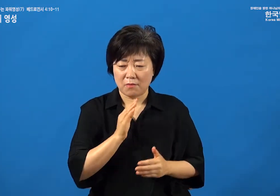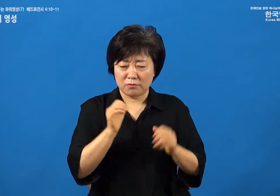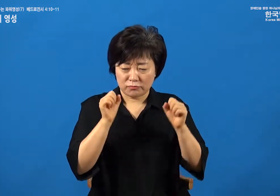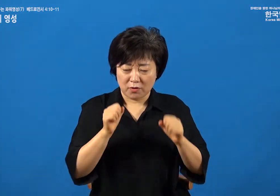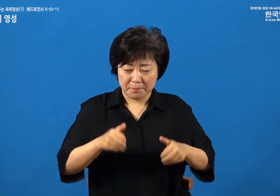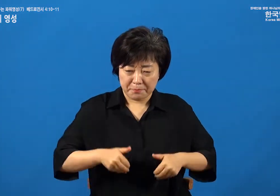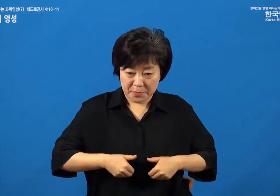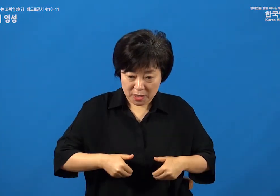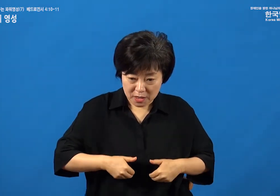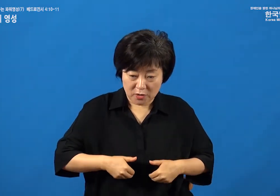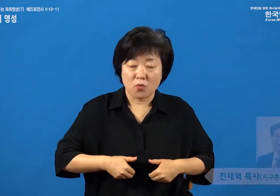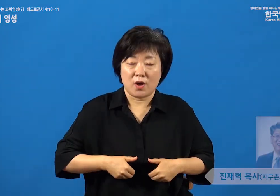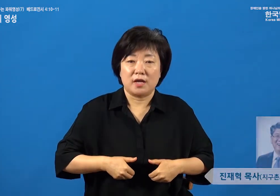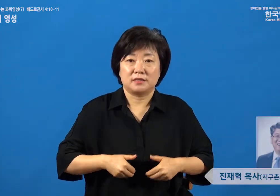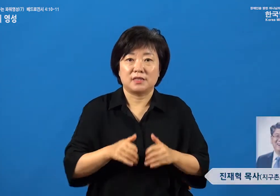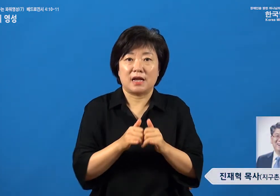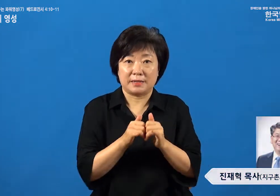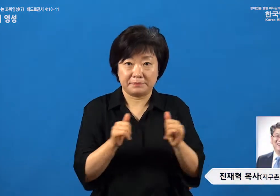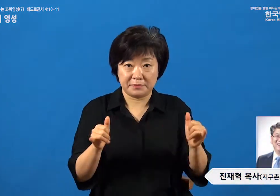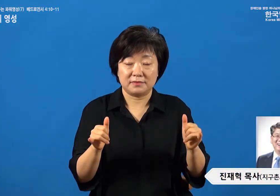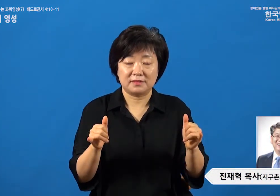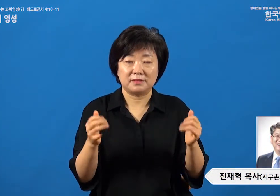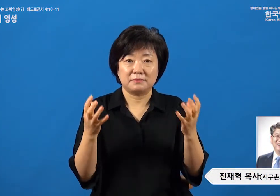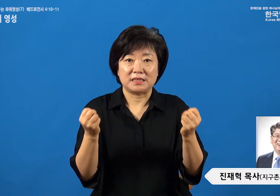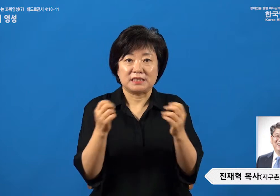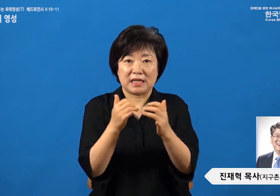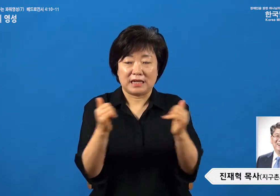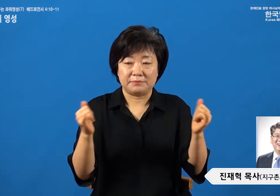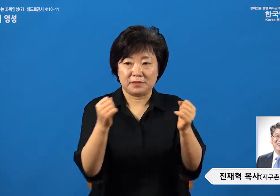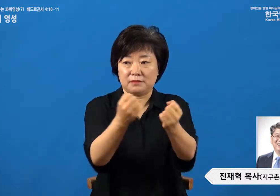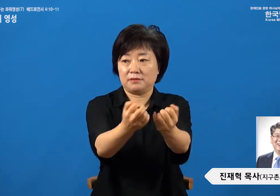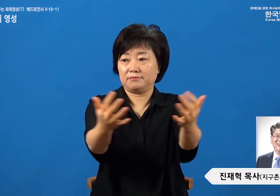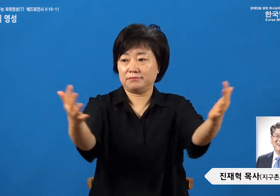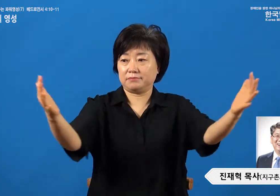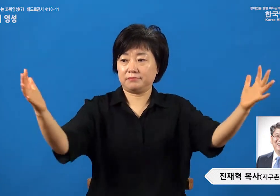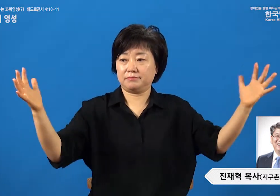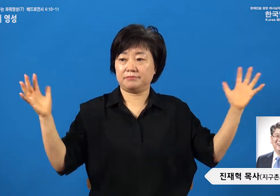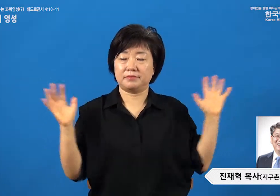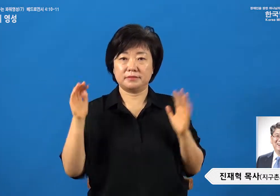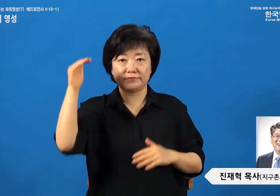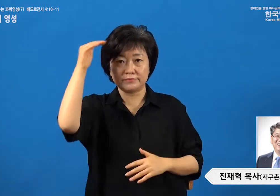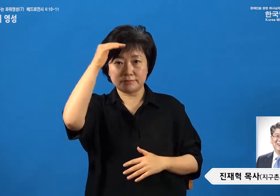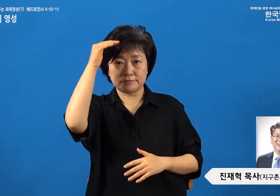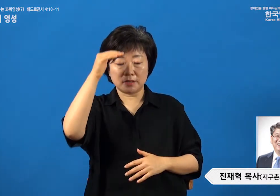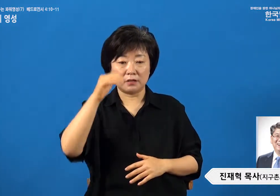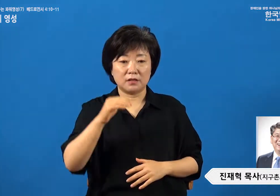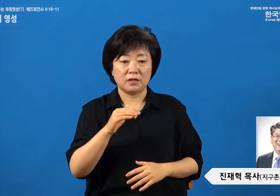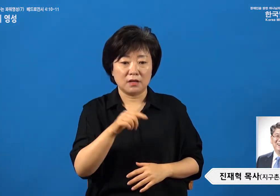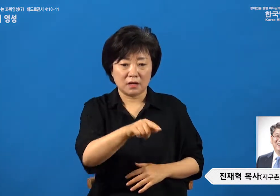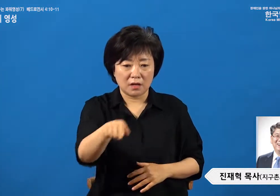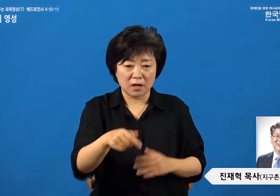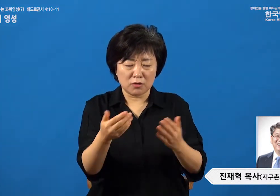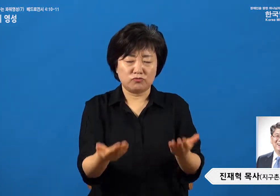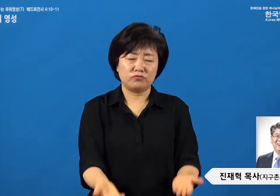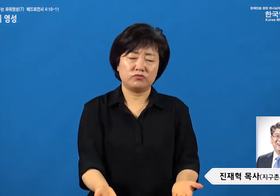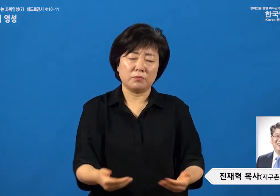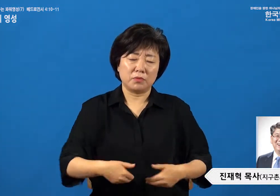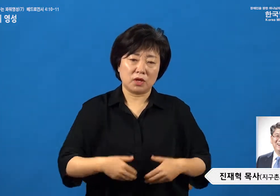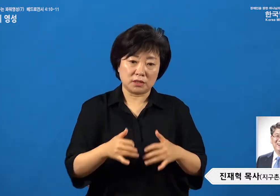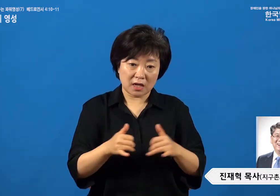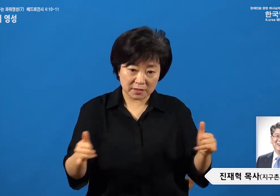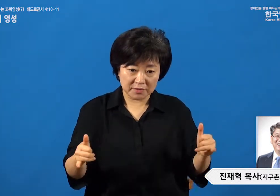운동이 필요한 게 보이는 많은 사람들은 관중석에 그냥 앉아있고, 휴식이 정말 필요한